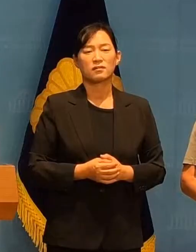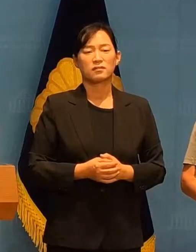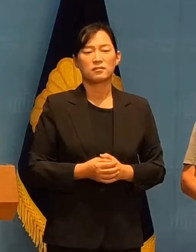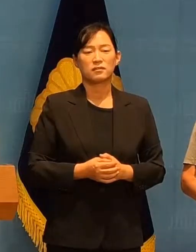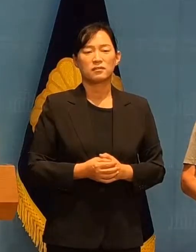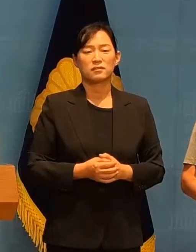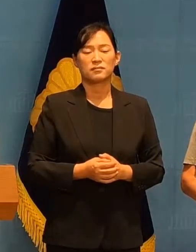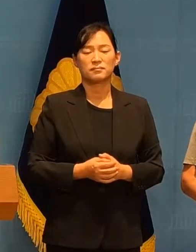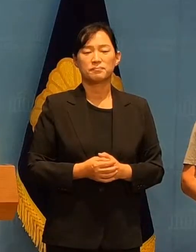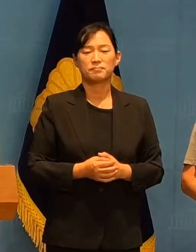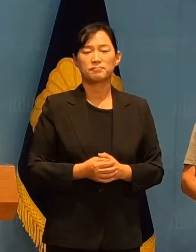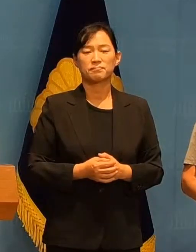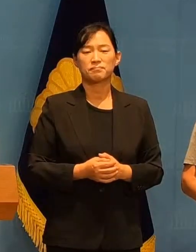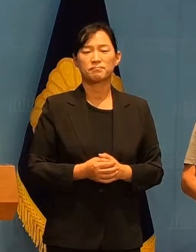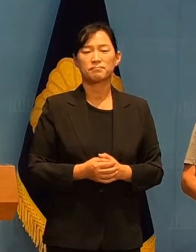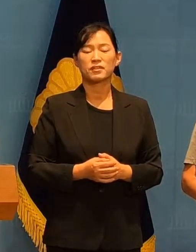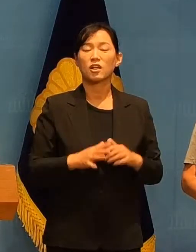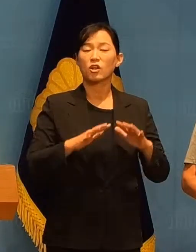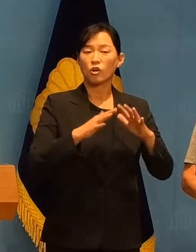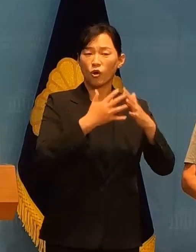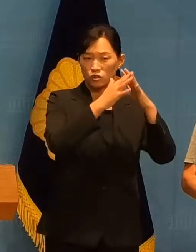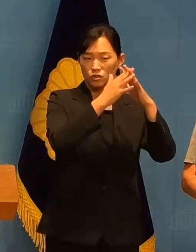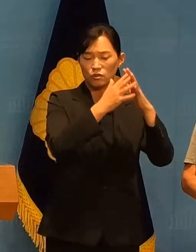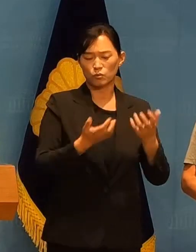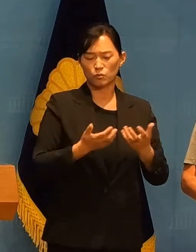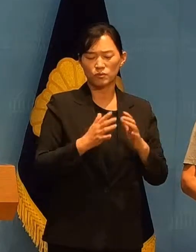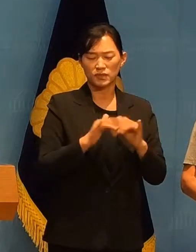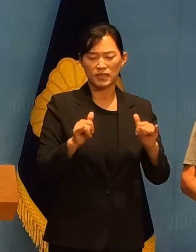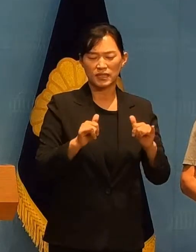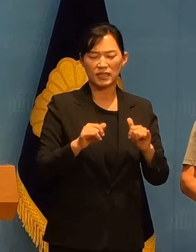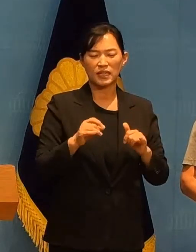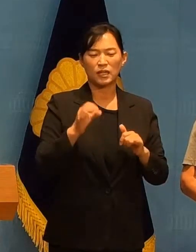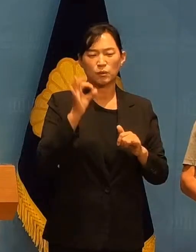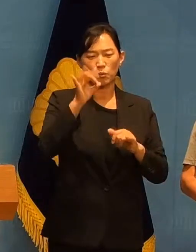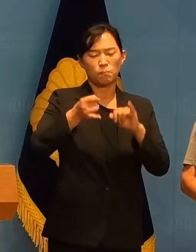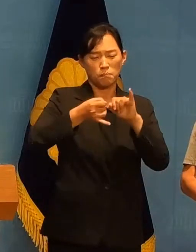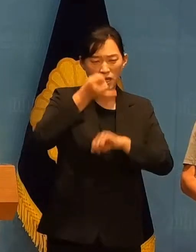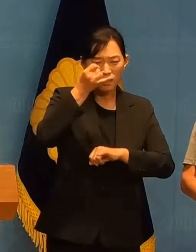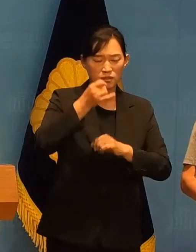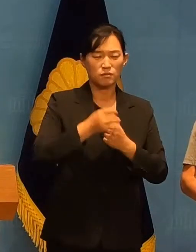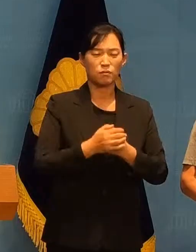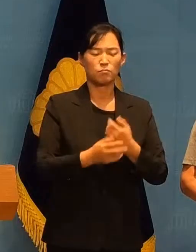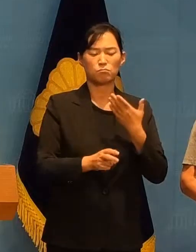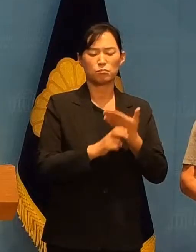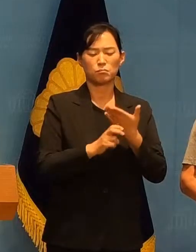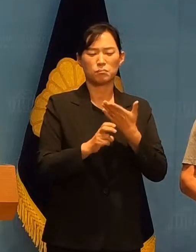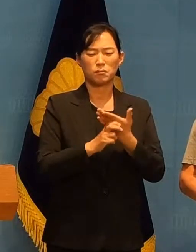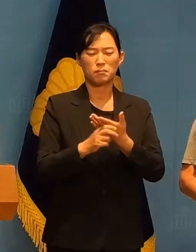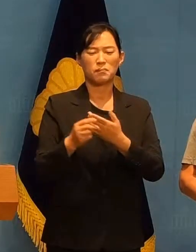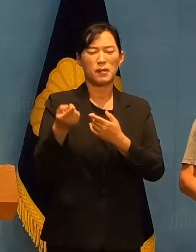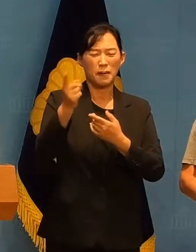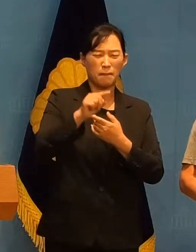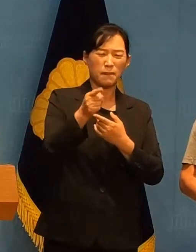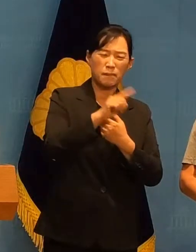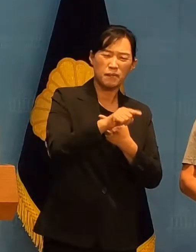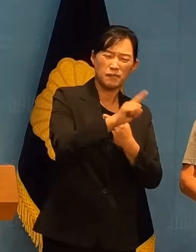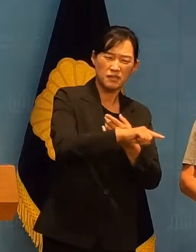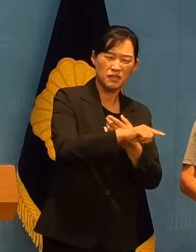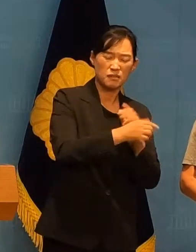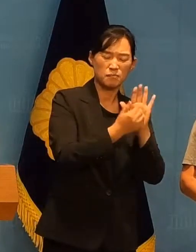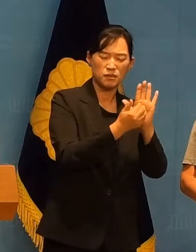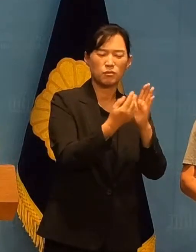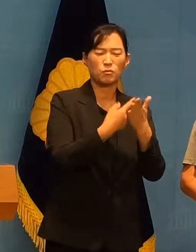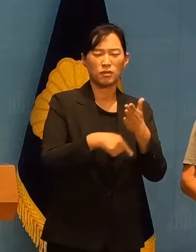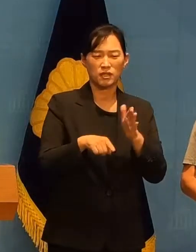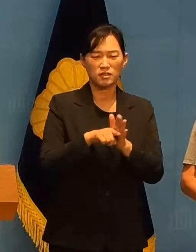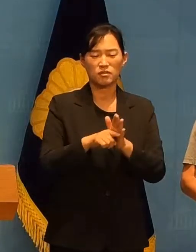예, 이 건설기계 노동자들의 체불 방지와 불법 하도급 방지를 위해서